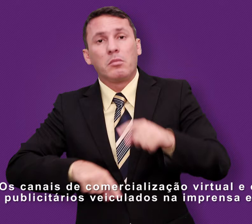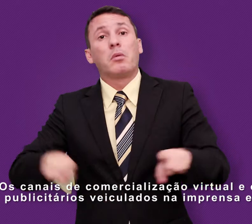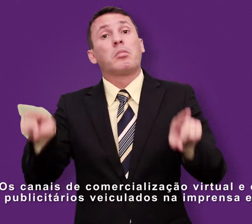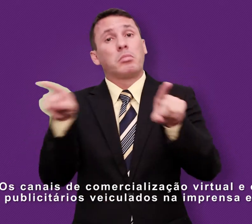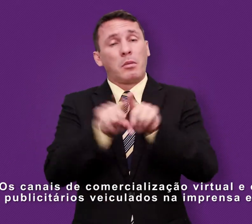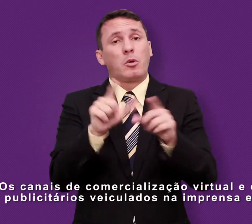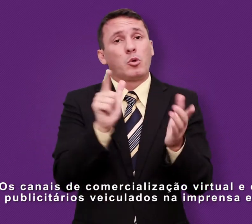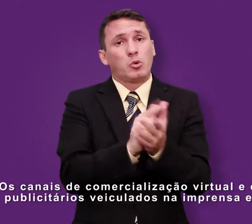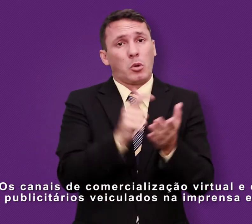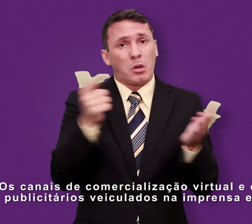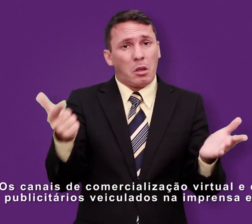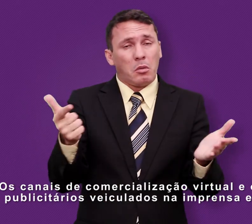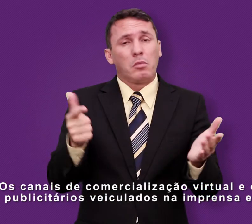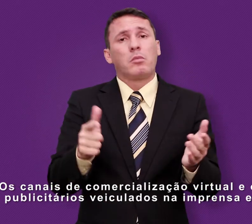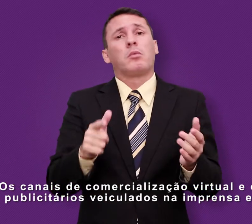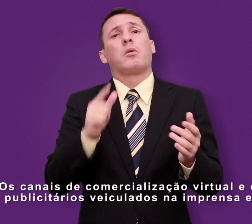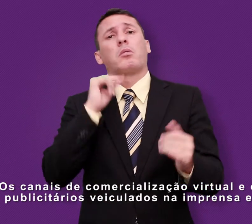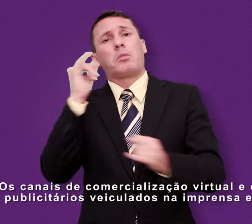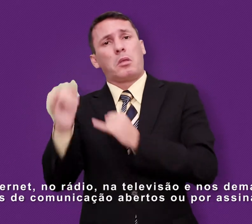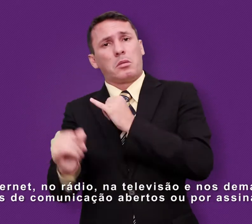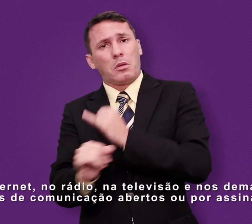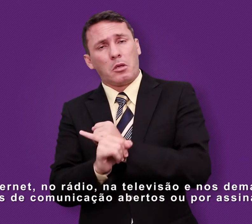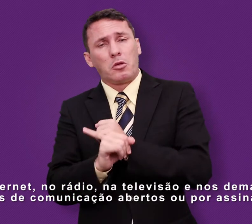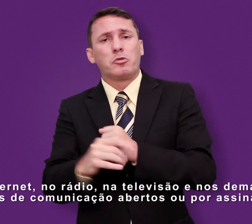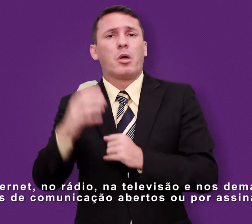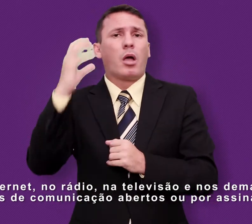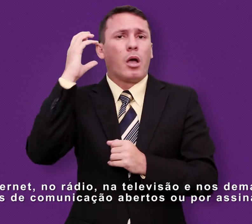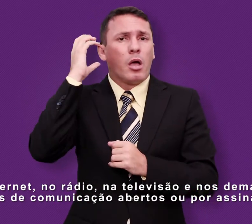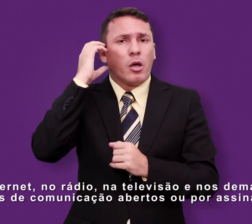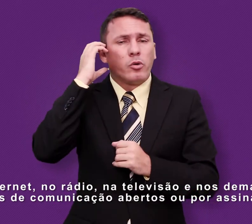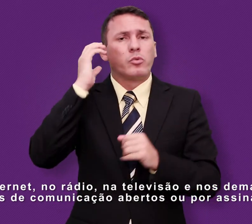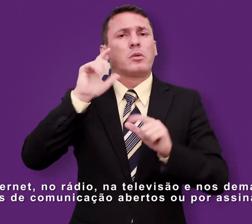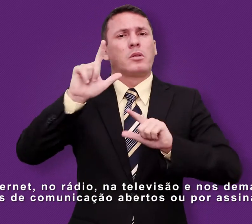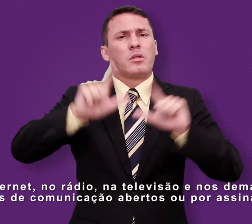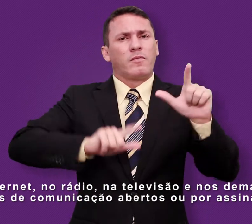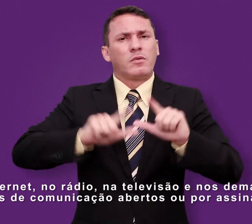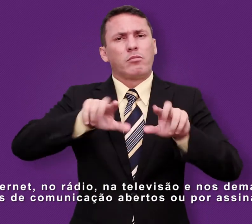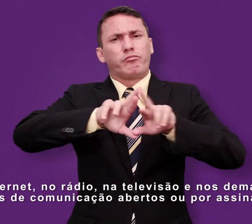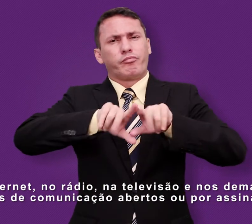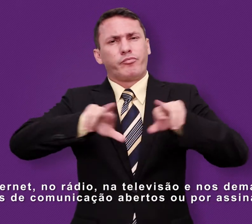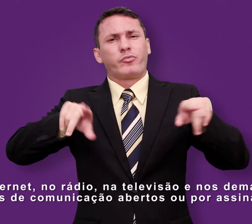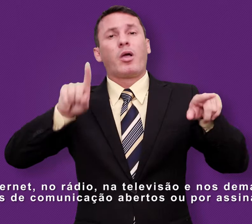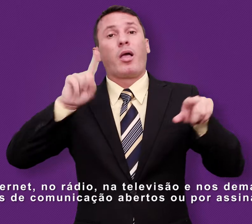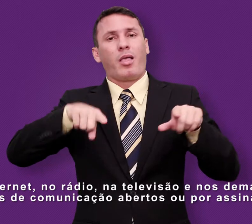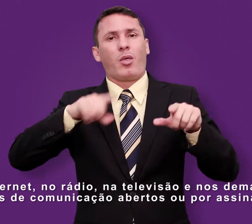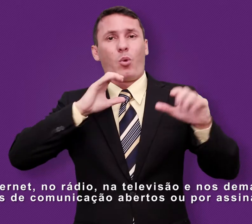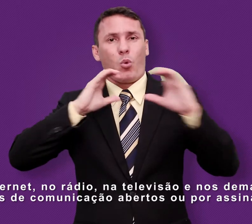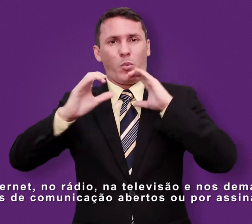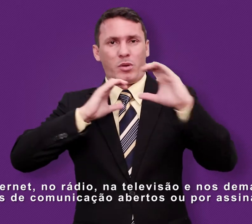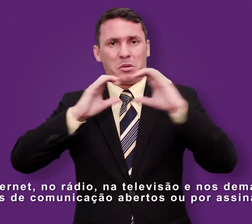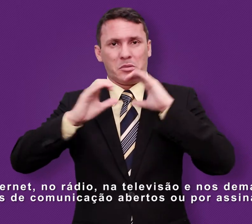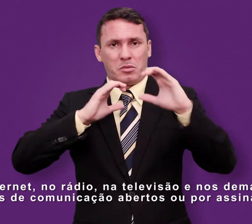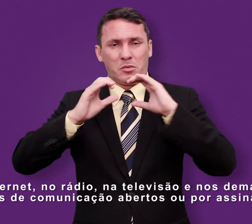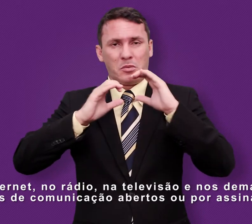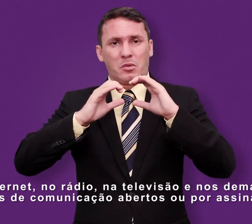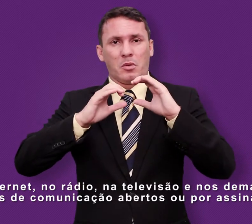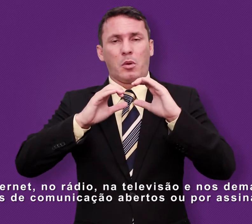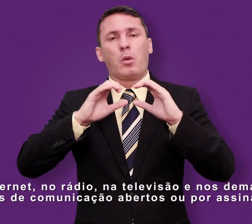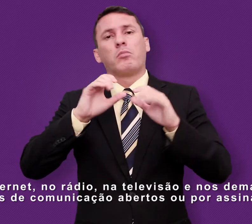publicitários veiculados na imprensa escrita, na internet, no rádio, na televisão e nos demais veículos de comunicação